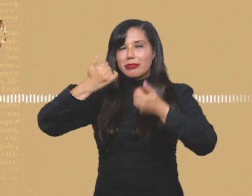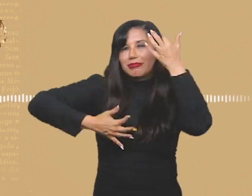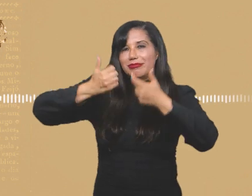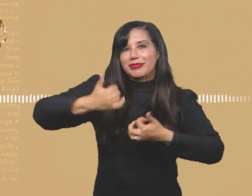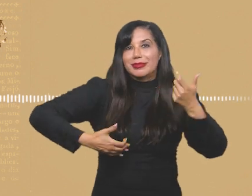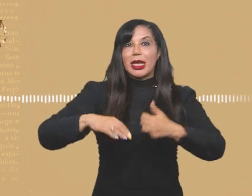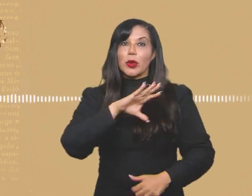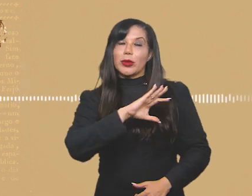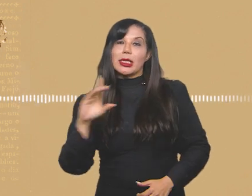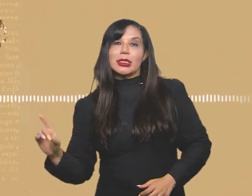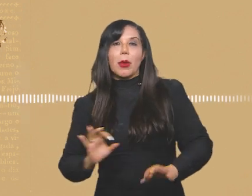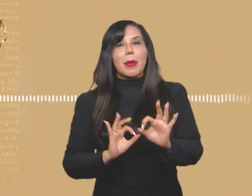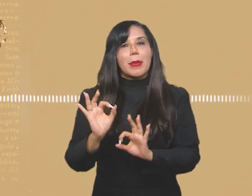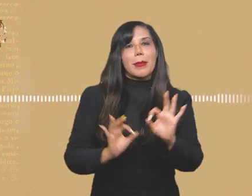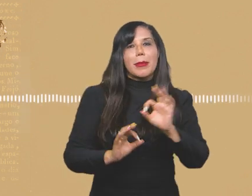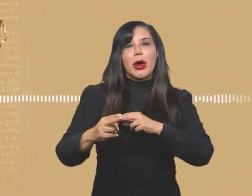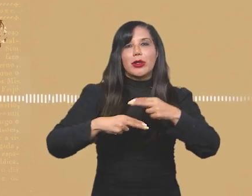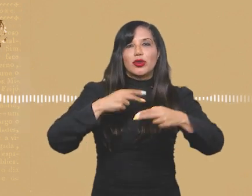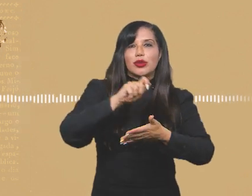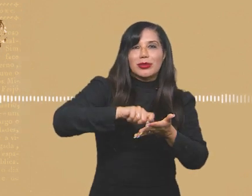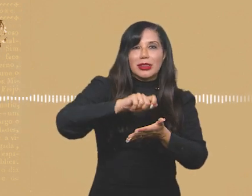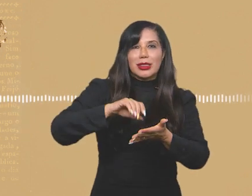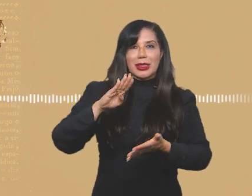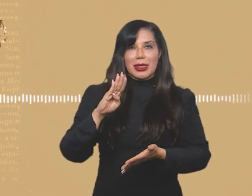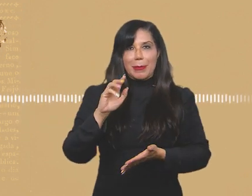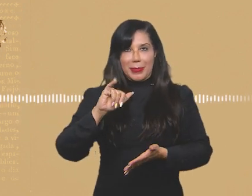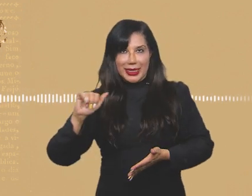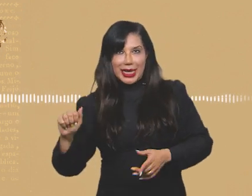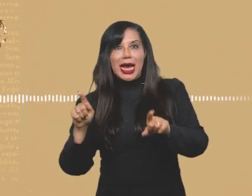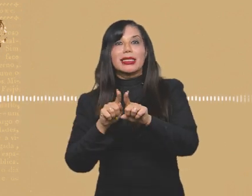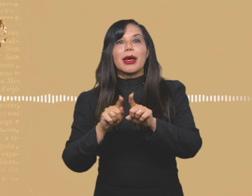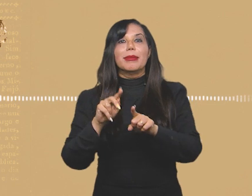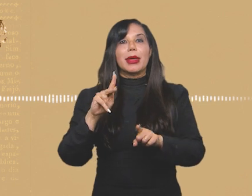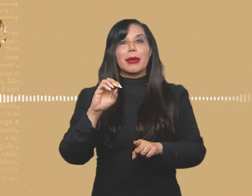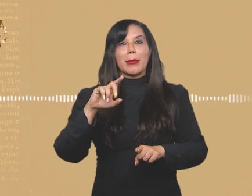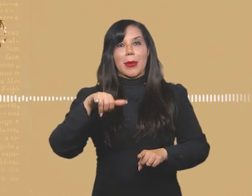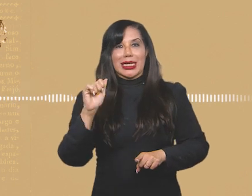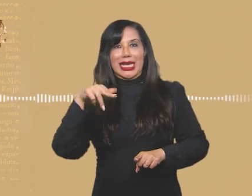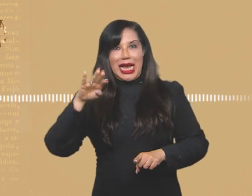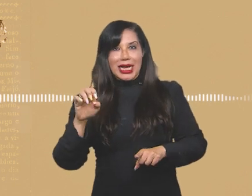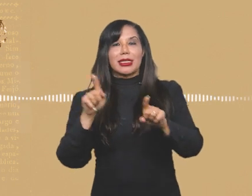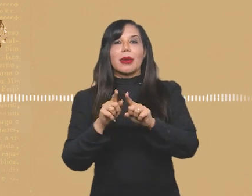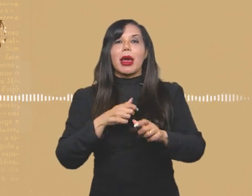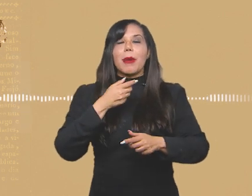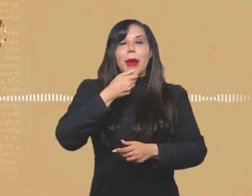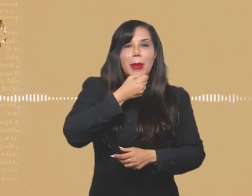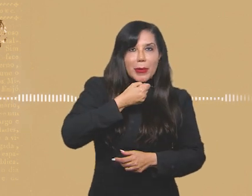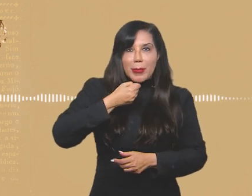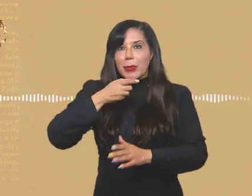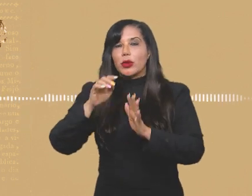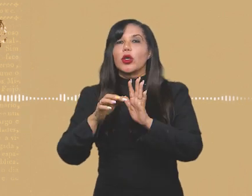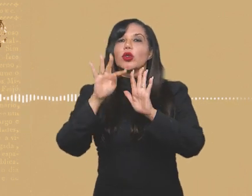das explicações. A coordenação de processos e edição são de Beatriz Arcoverde e Poliane Marques. A locução dos